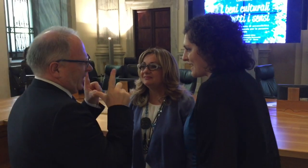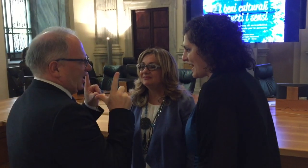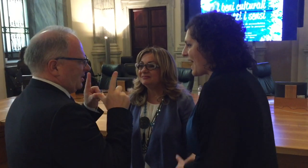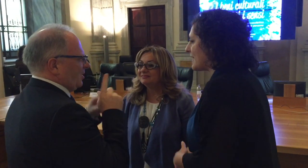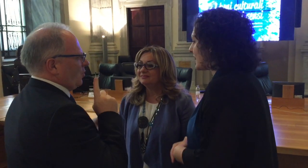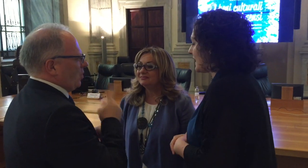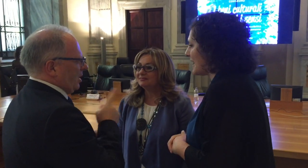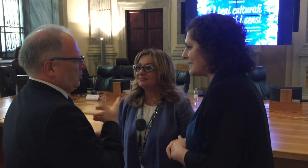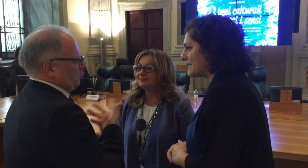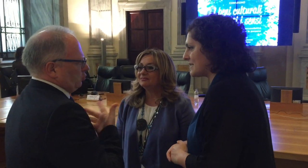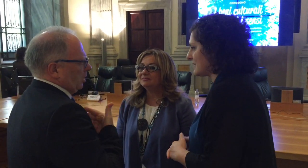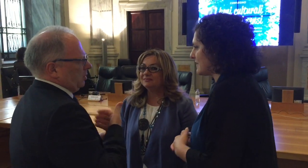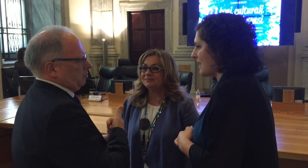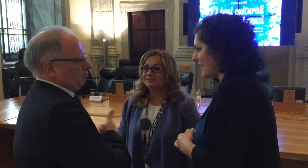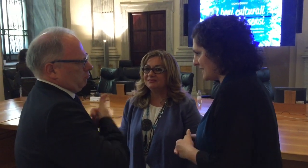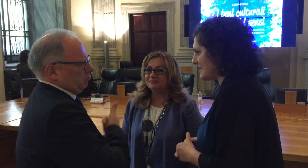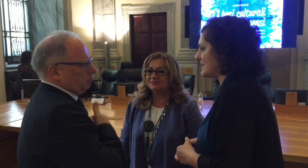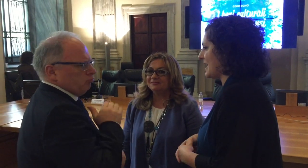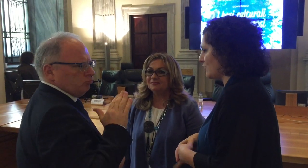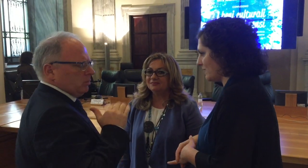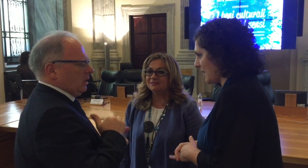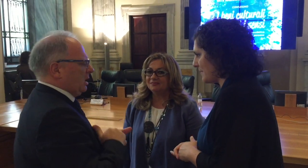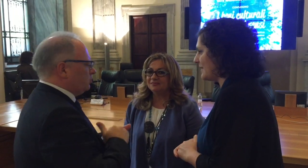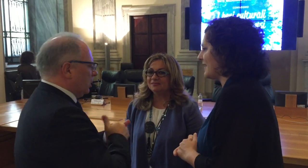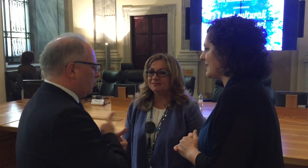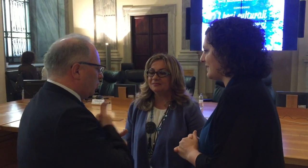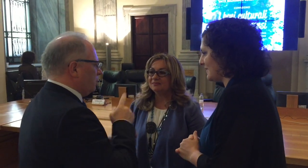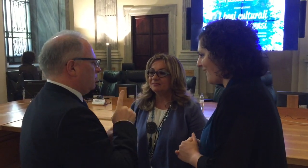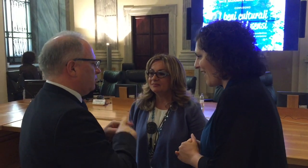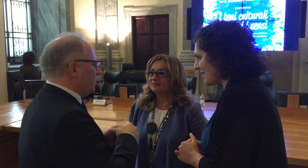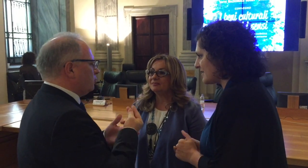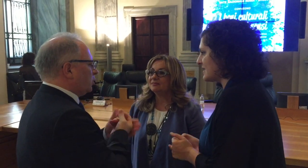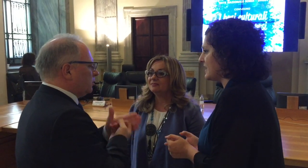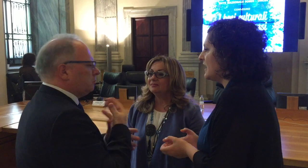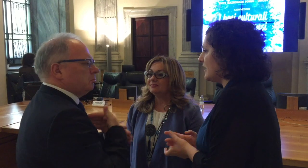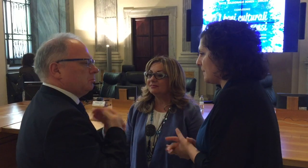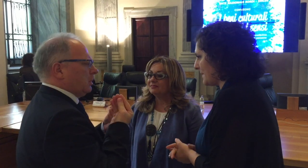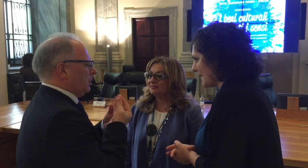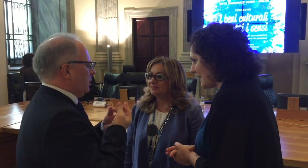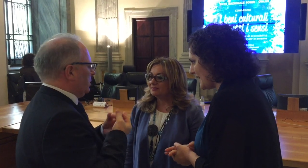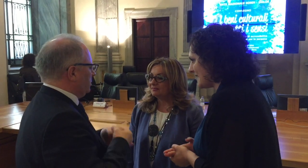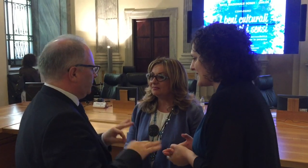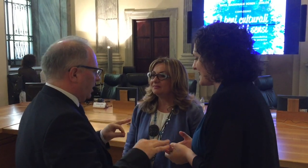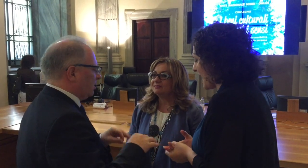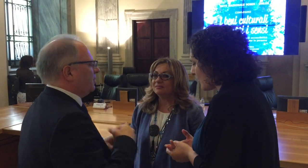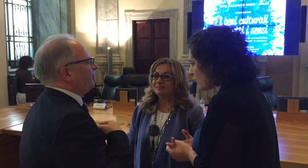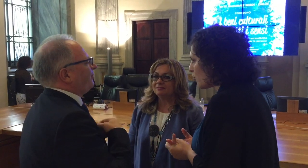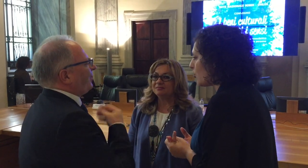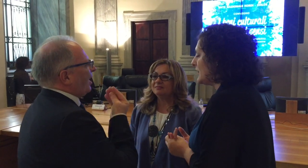domanda!